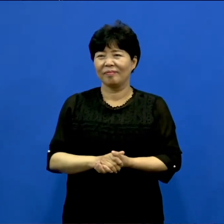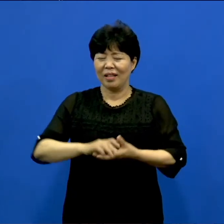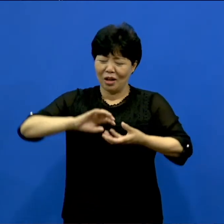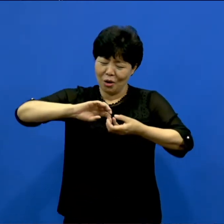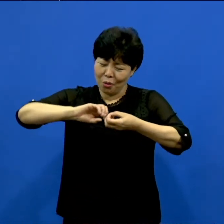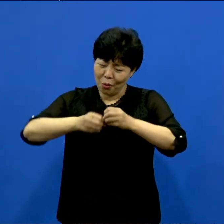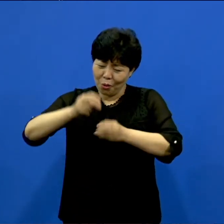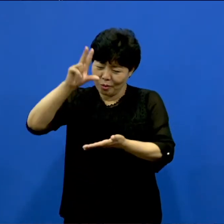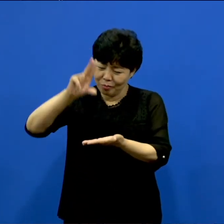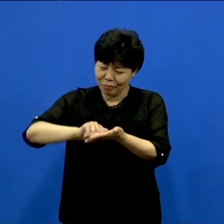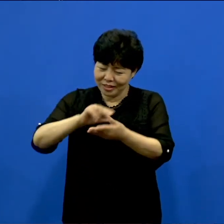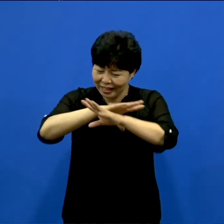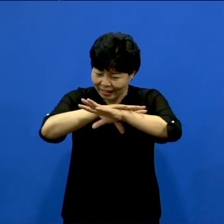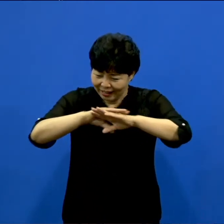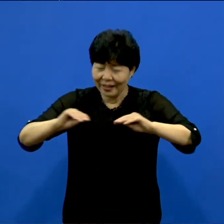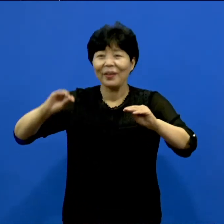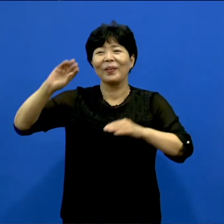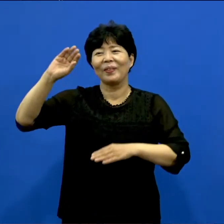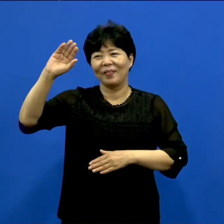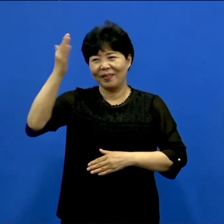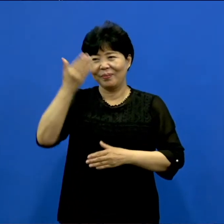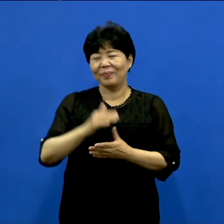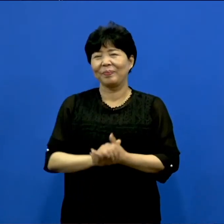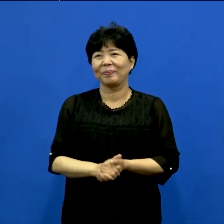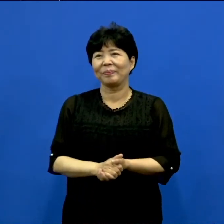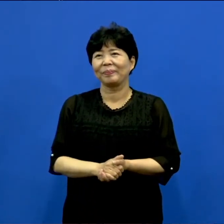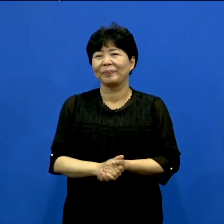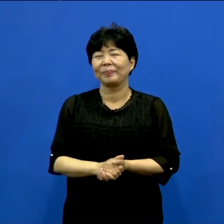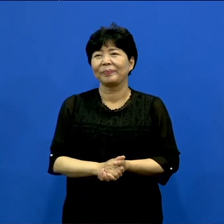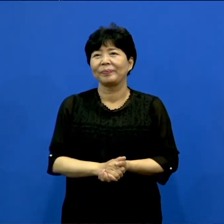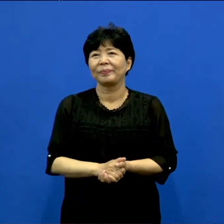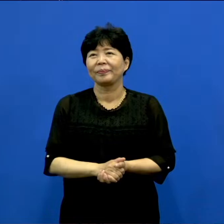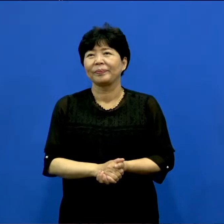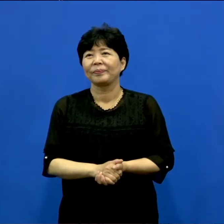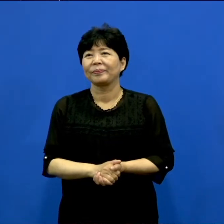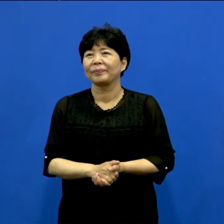역사가 일어나고 맺힌 것이 풀리는 역사가 일어나는 거예요.